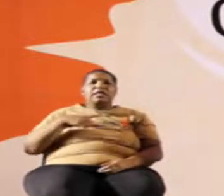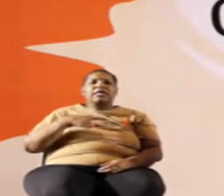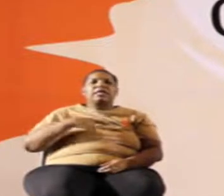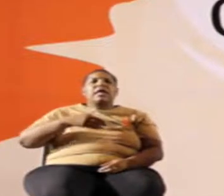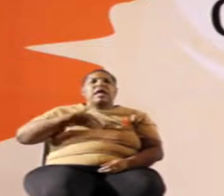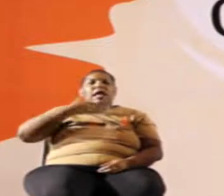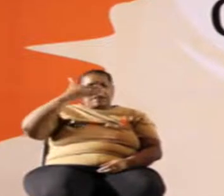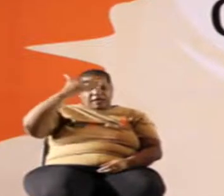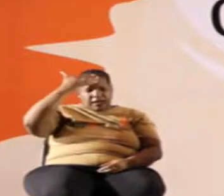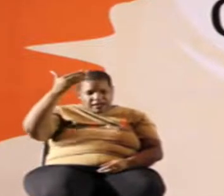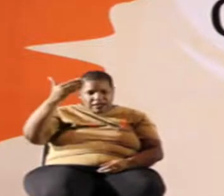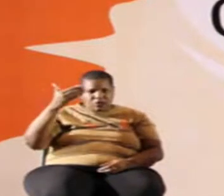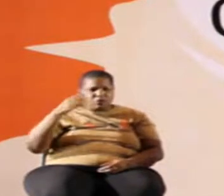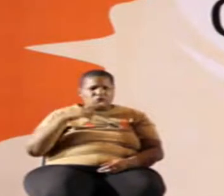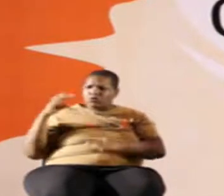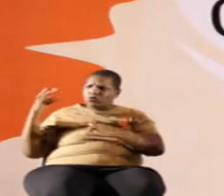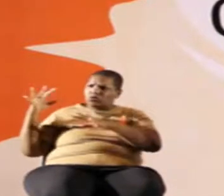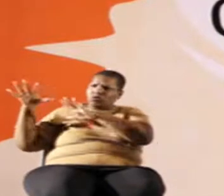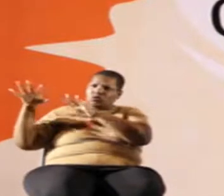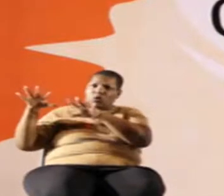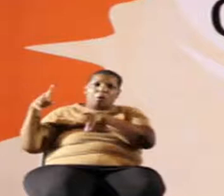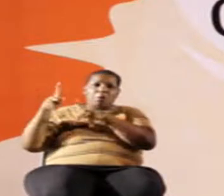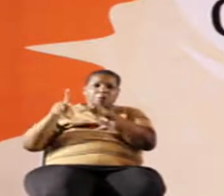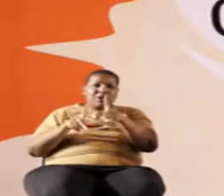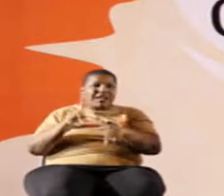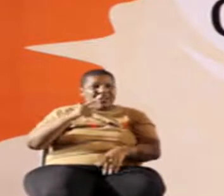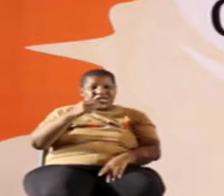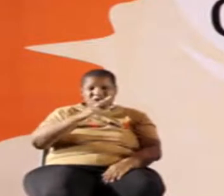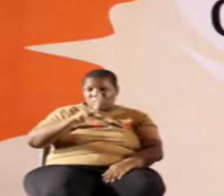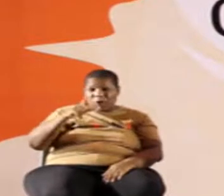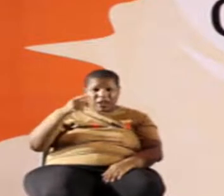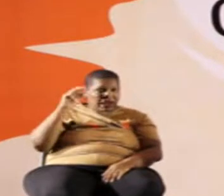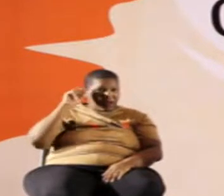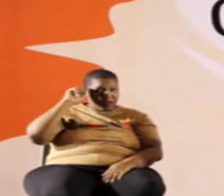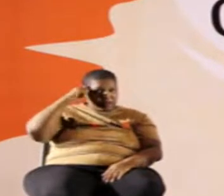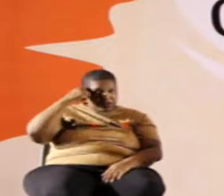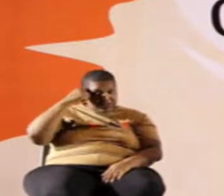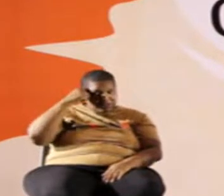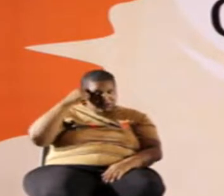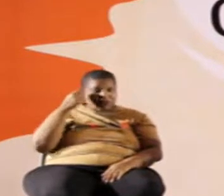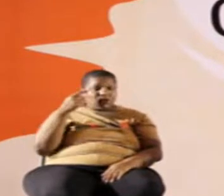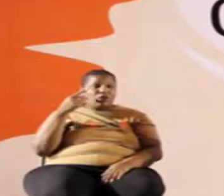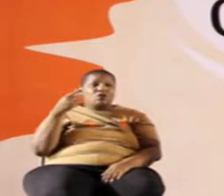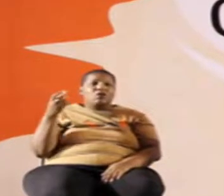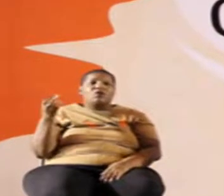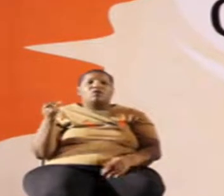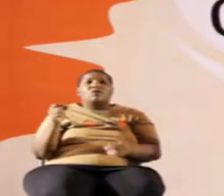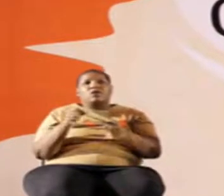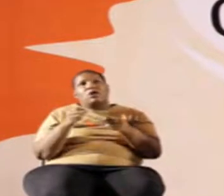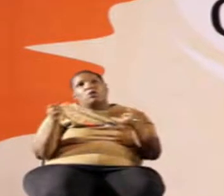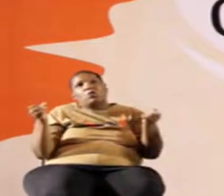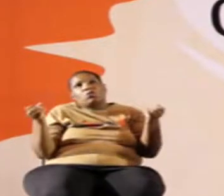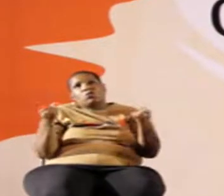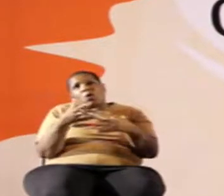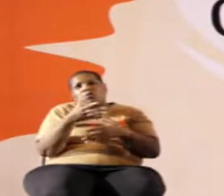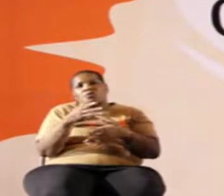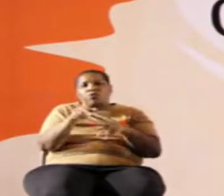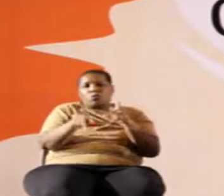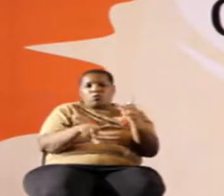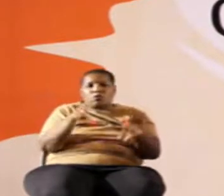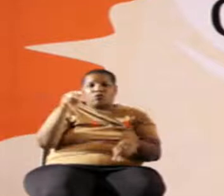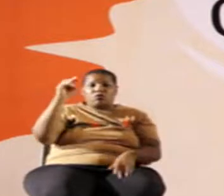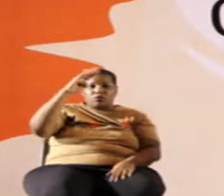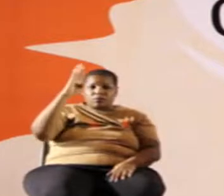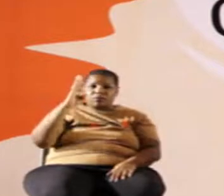poloneses, ucranianos, de toda gente, de toda sorte, que não era preta, né, para fazer um novo, um povo novo no Brasil,